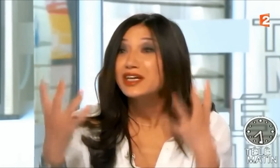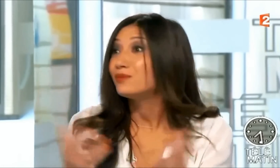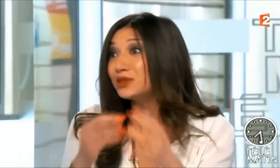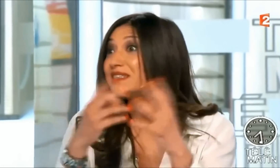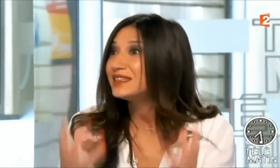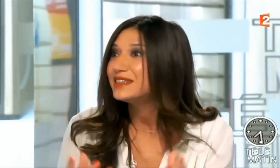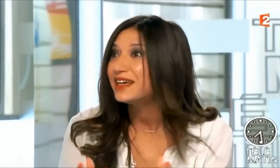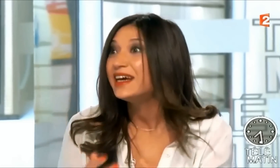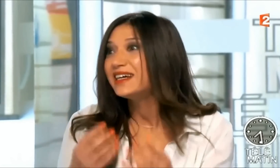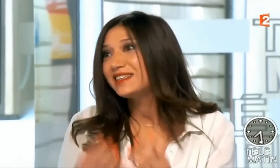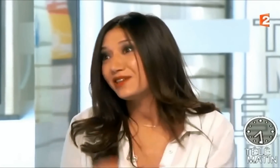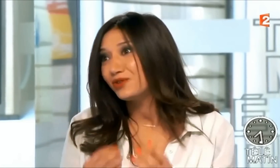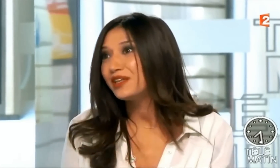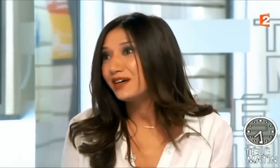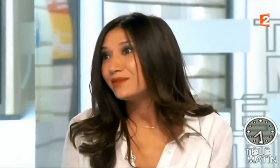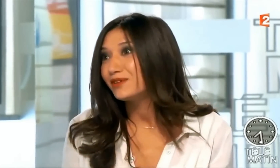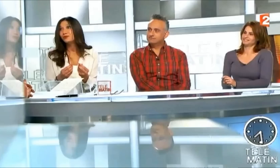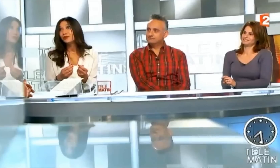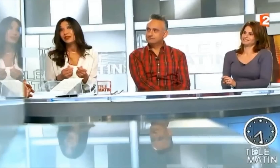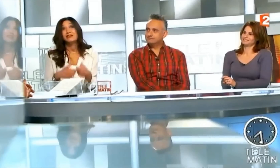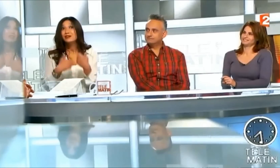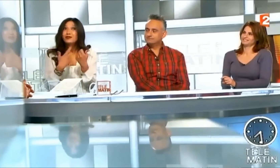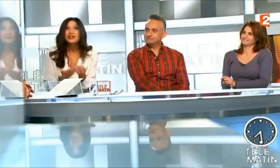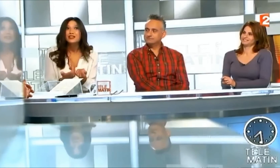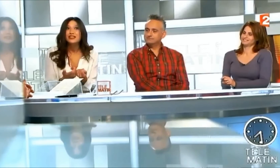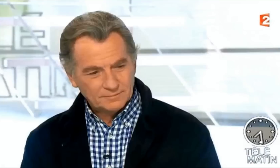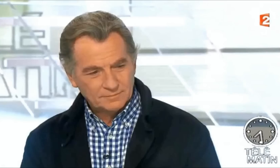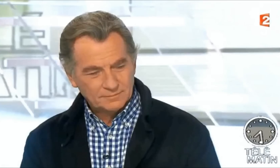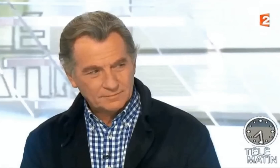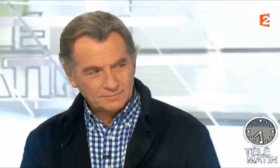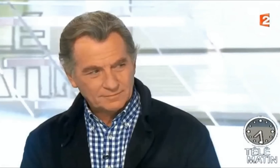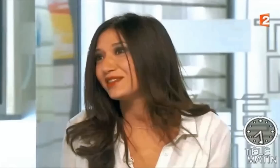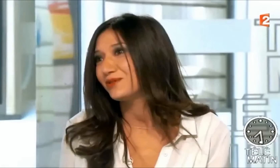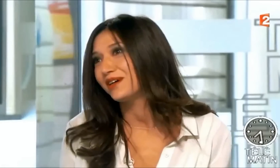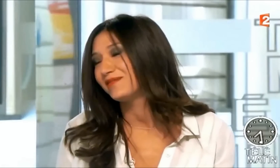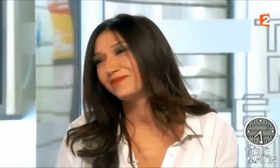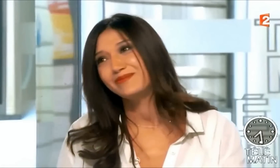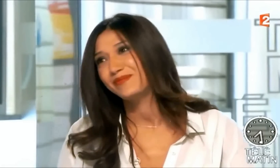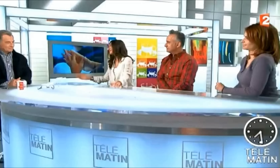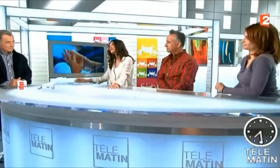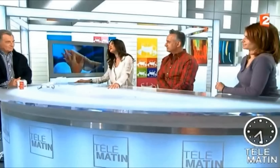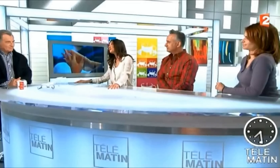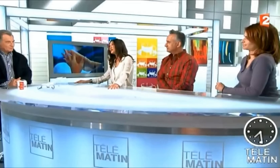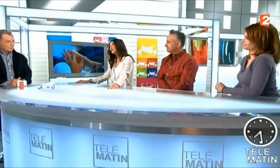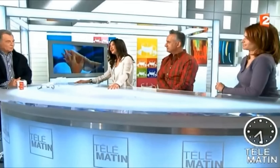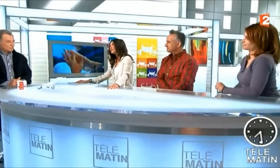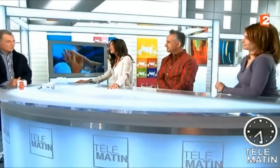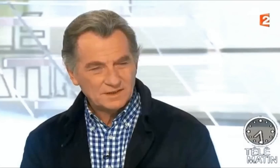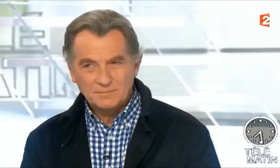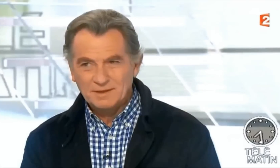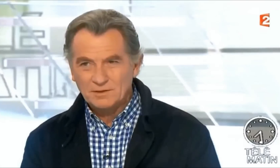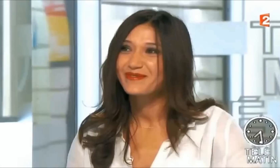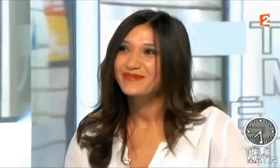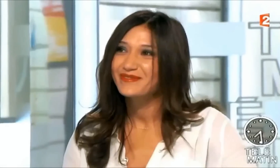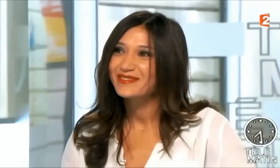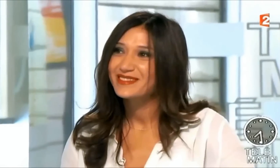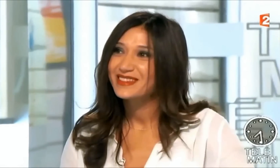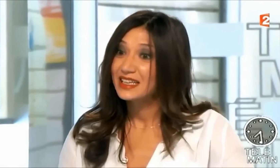entièrement signé. C'était une dame, donc, qui avec le langage des signes racontait des histoires. Précisons-le, c'est chouette. Je me demande si c'était pas dans le cadre de Récréa 2.